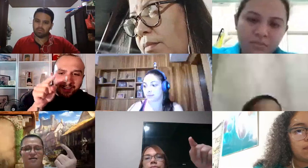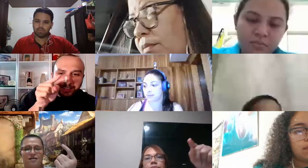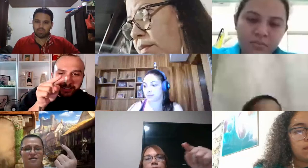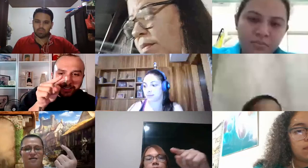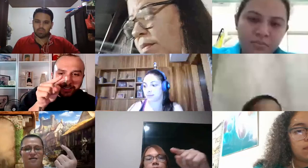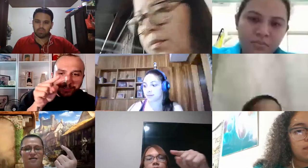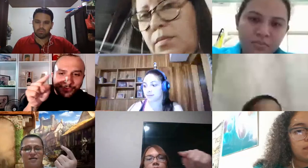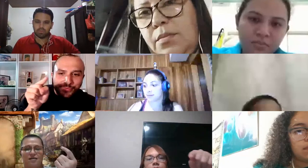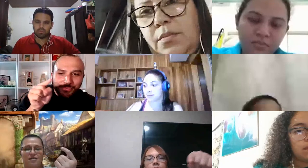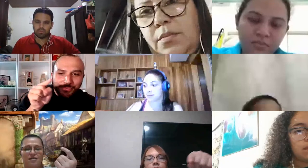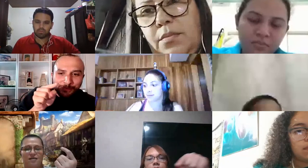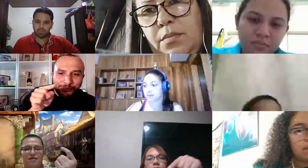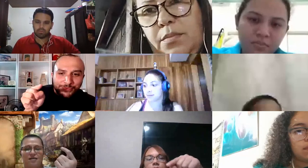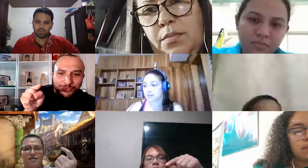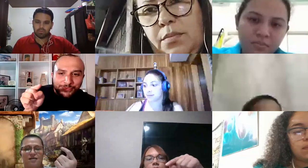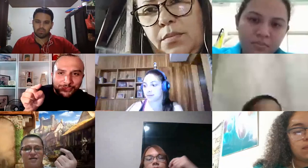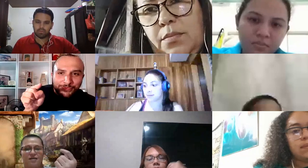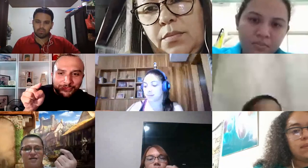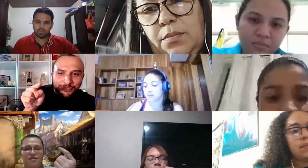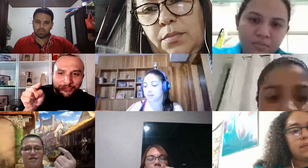índice.